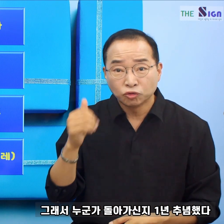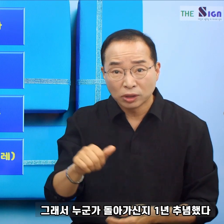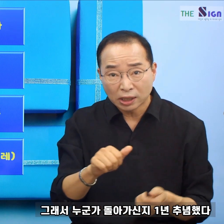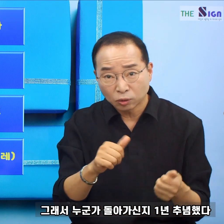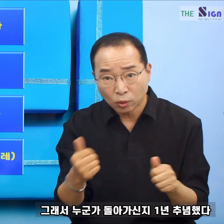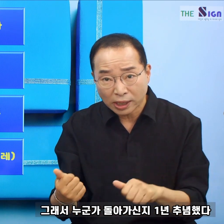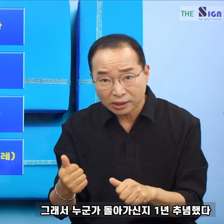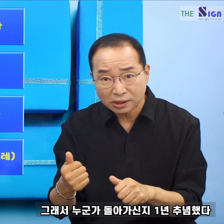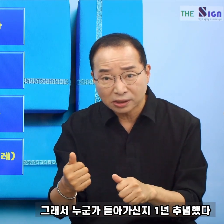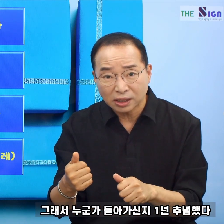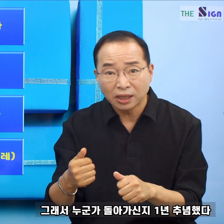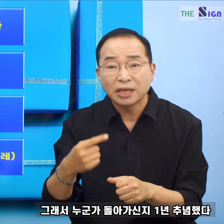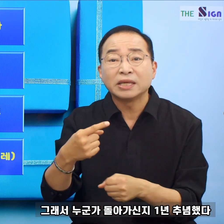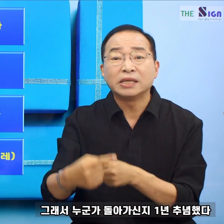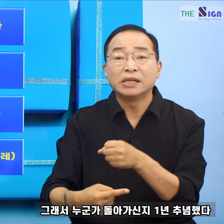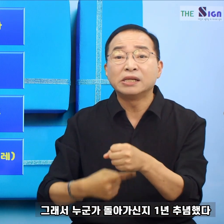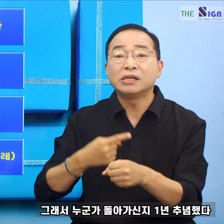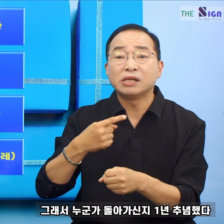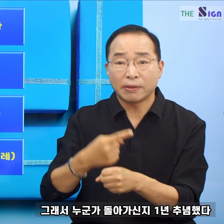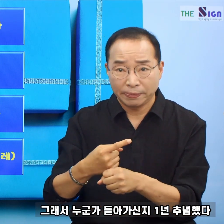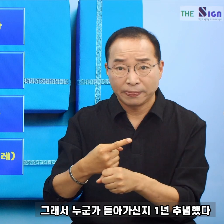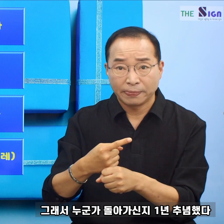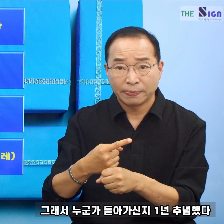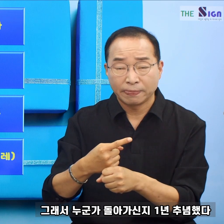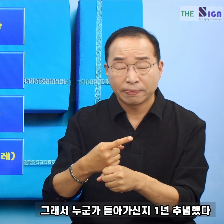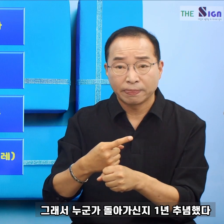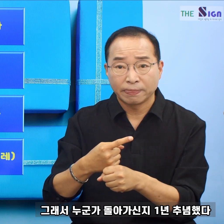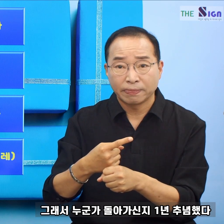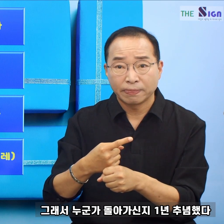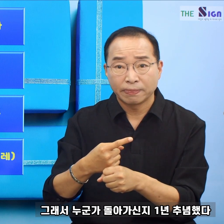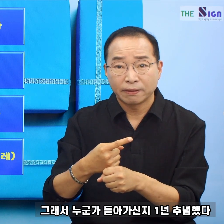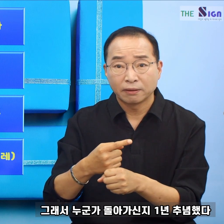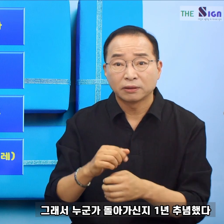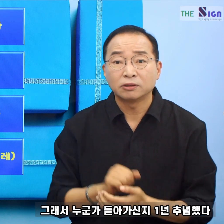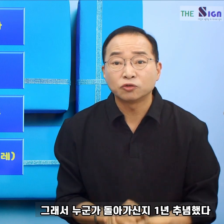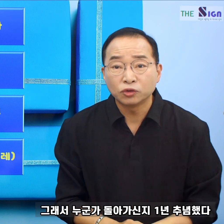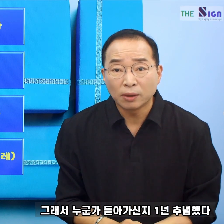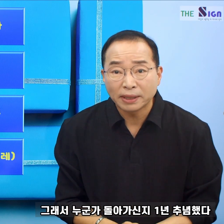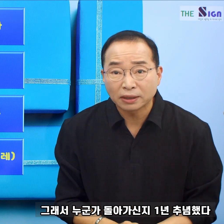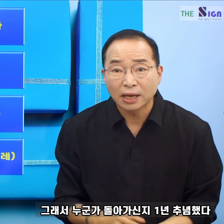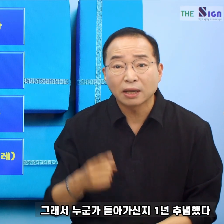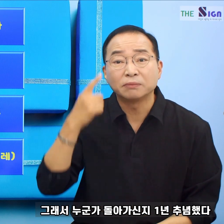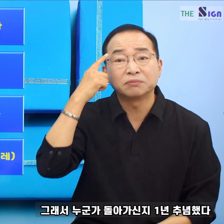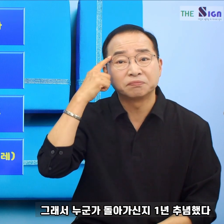누군가 돌아가신 지 1년 그 추념했다, 그럼